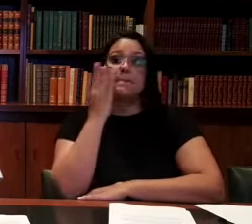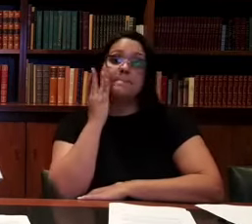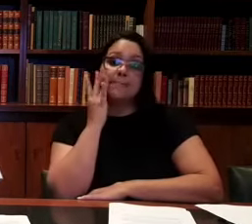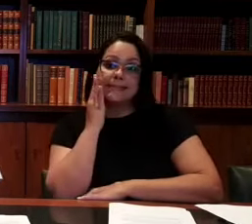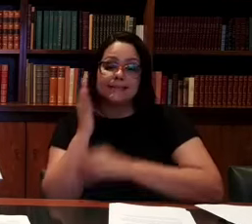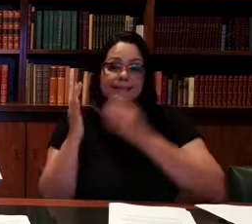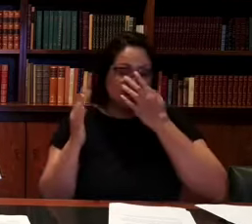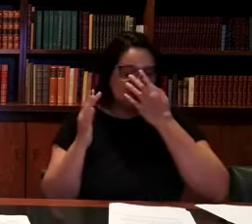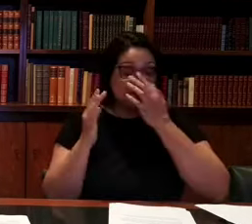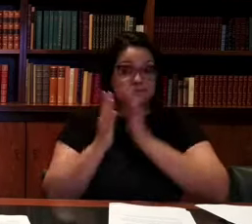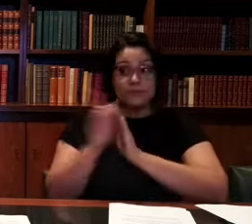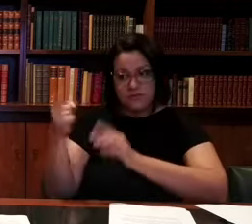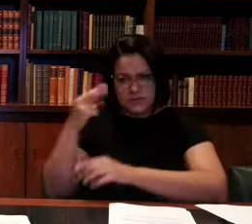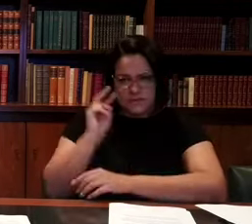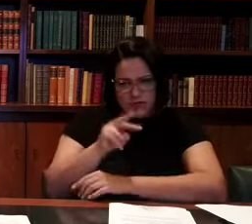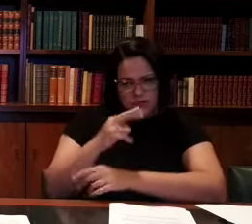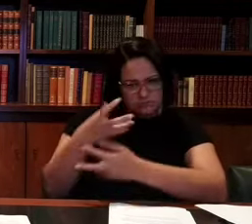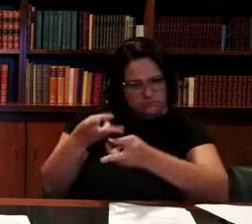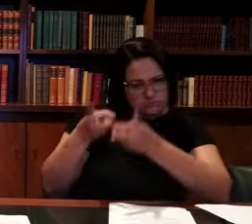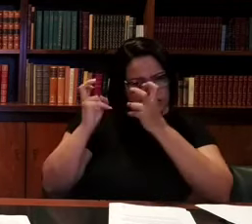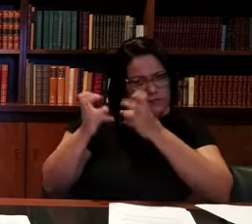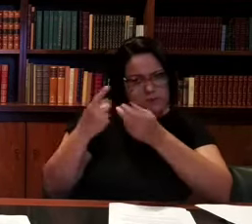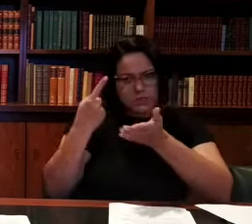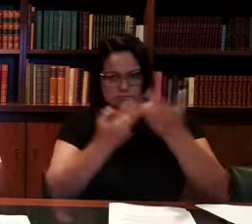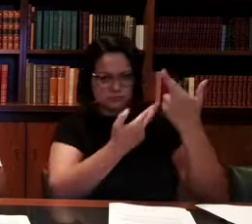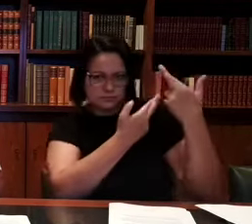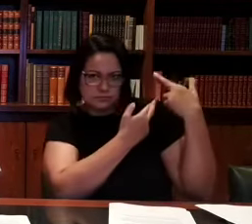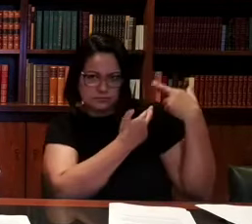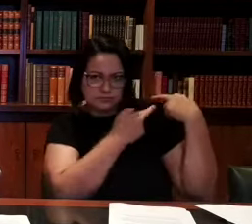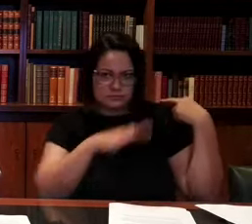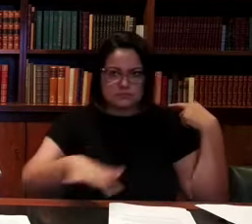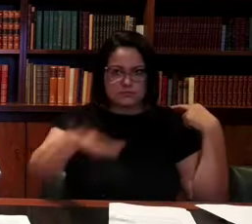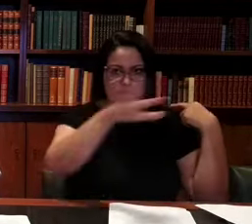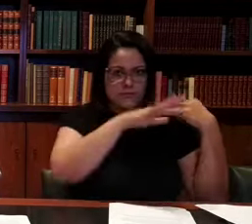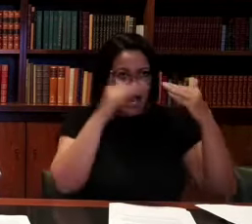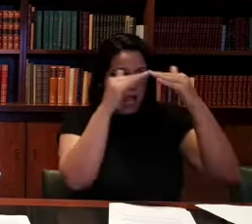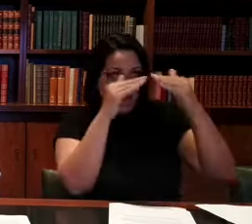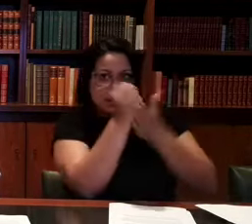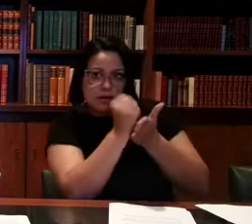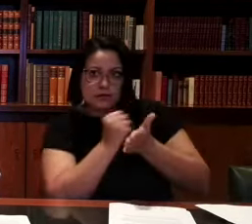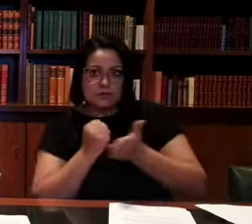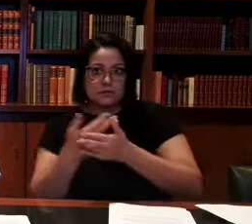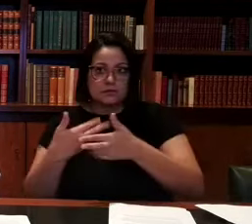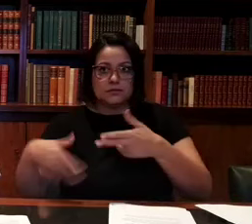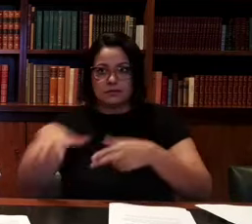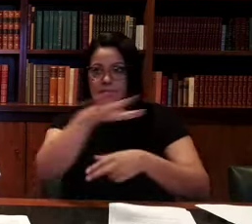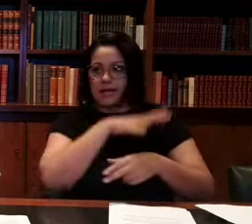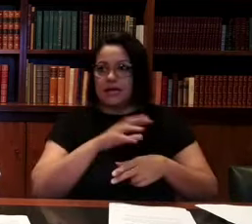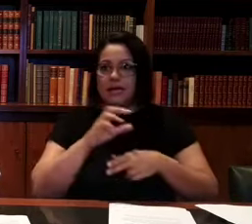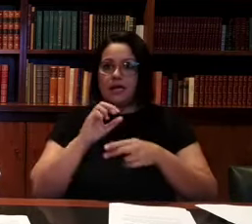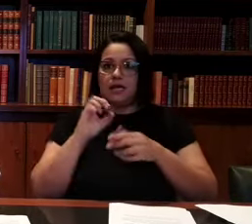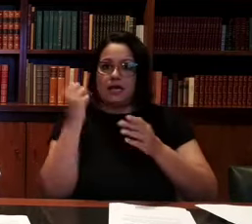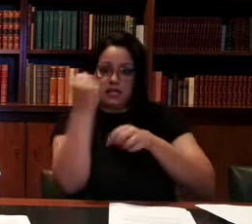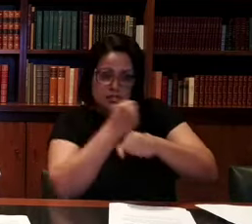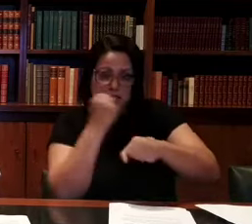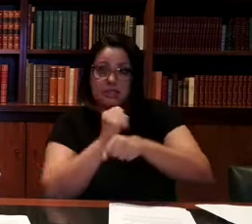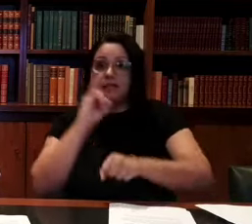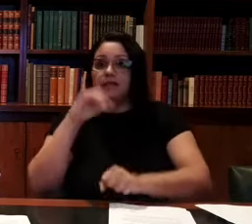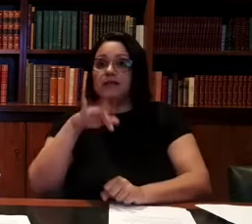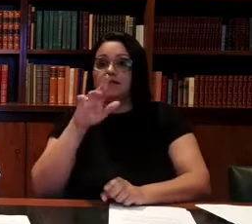os o comprometimento e nas nos acordos em relação à infraestrutura no Brasil